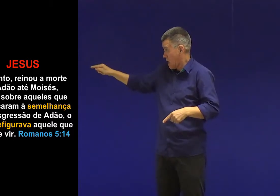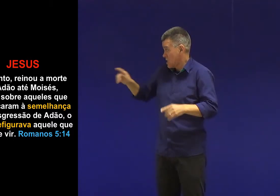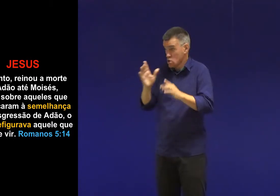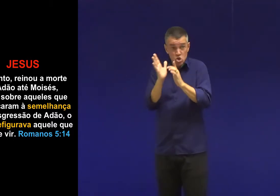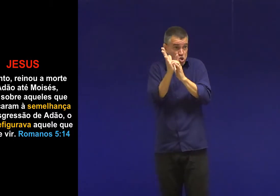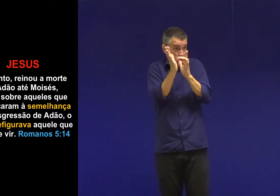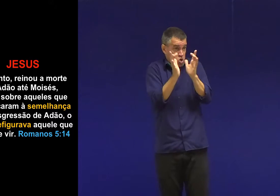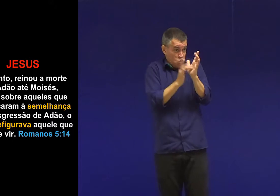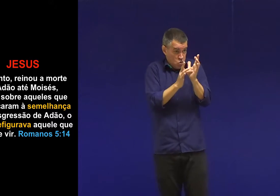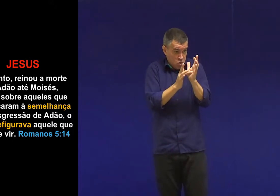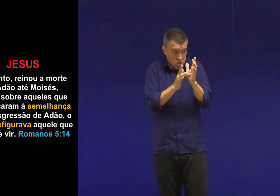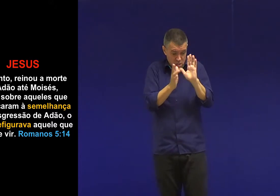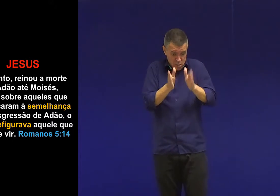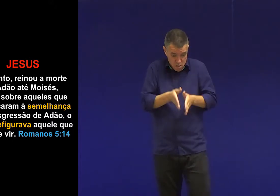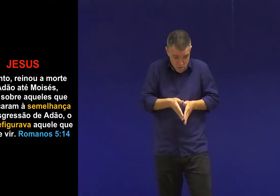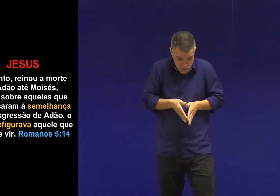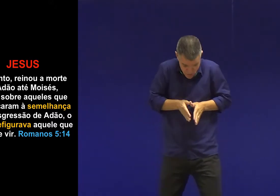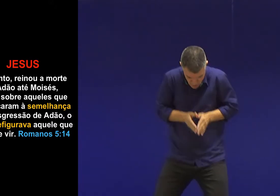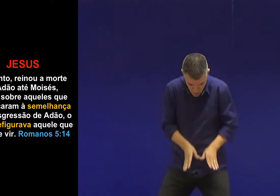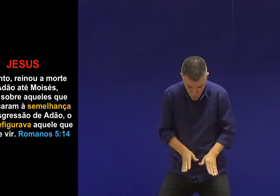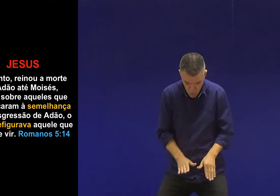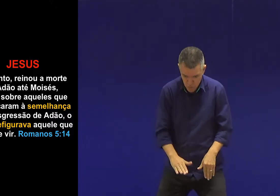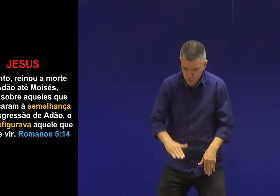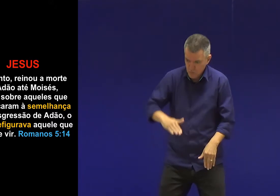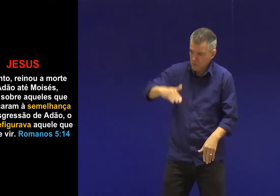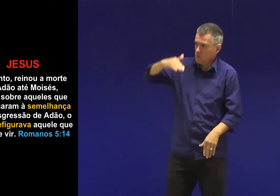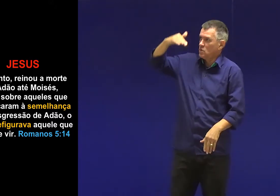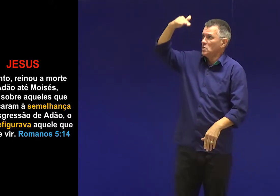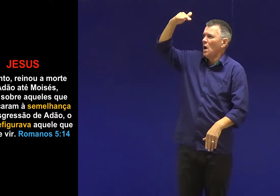mulher pecaram, comeram da maçã. Tanta coisa aconteceu na história.